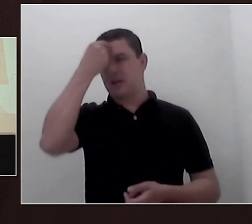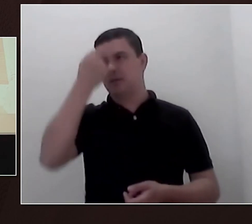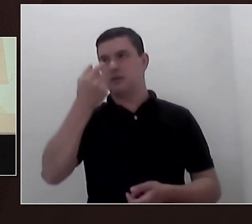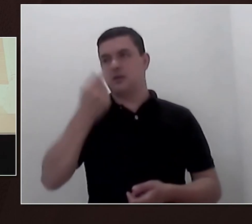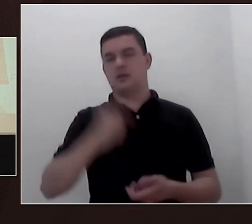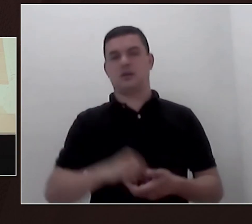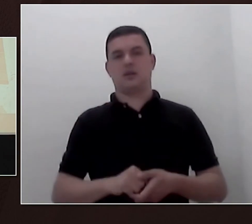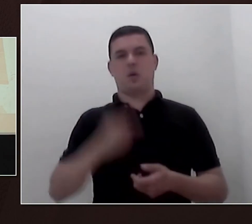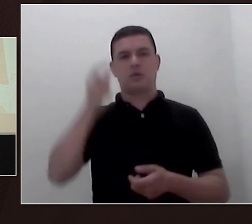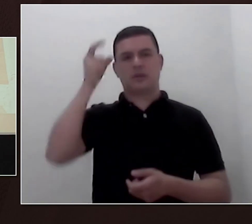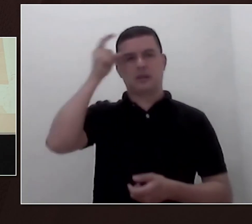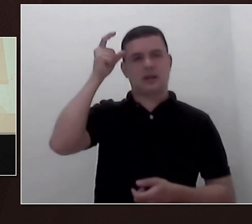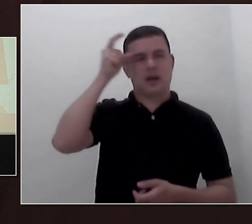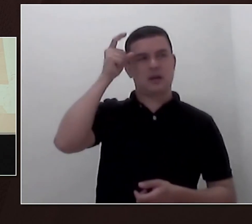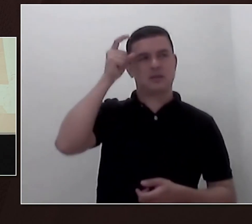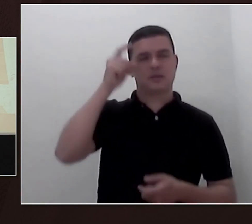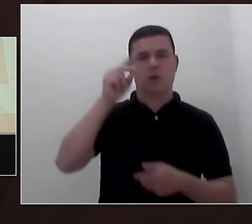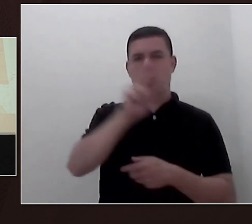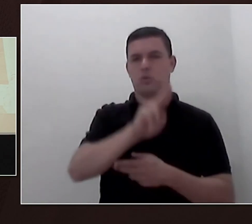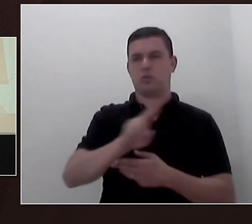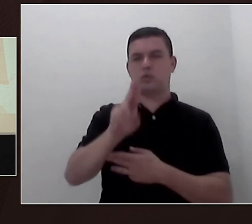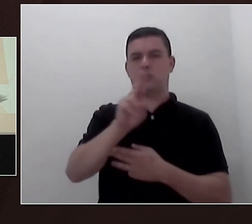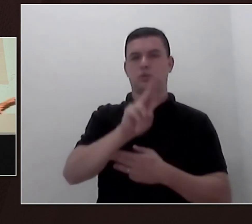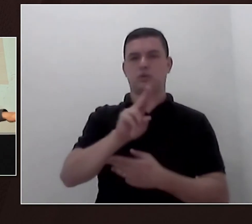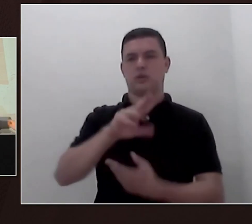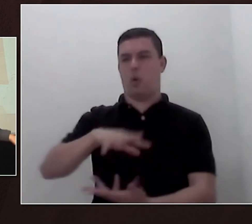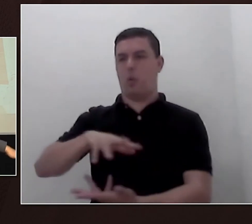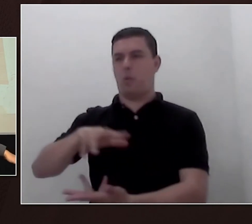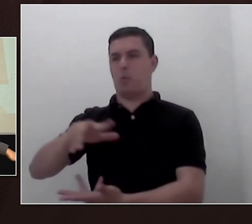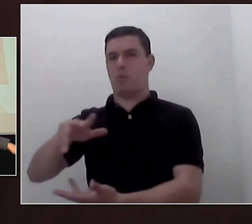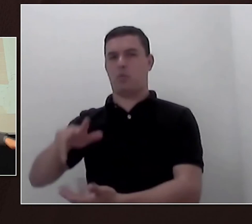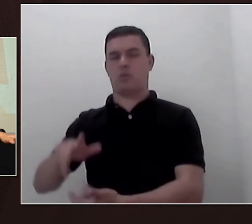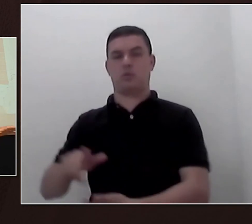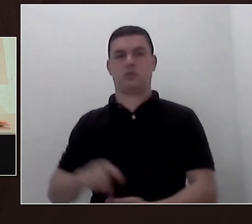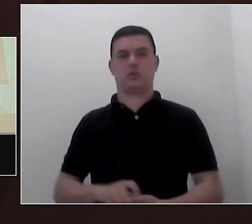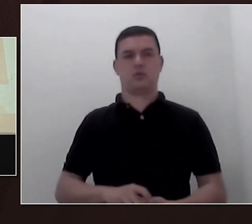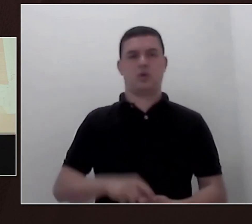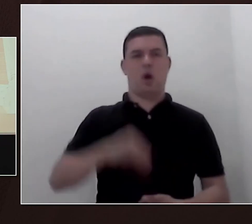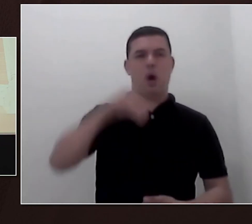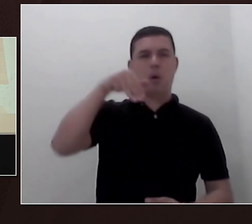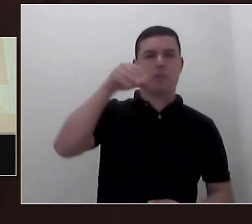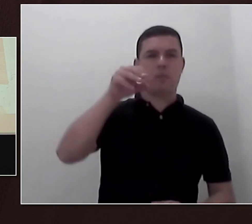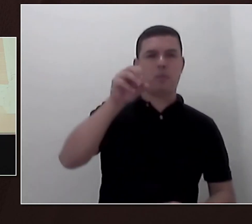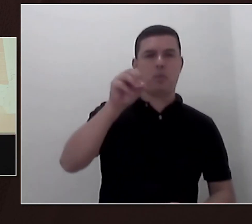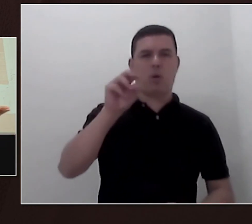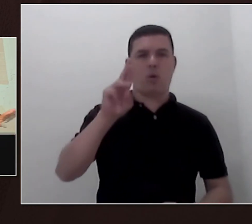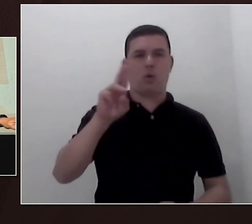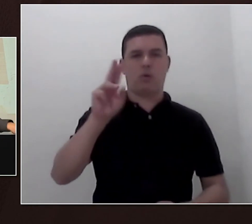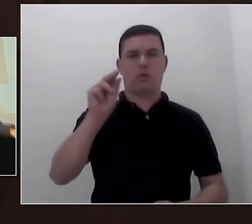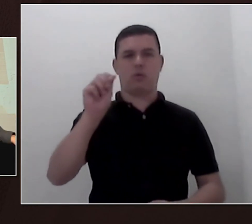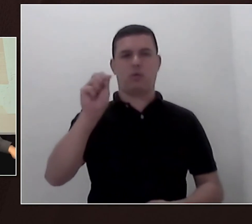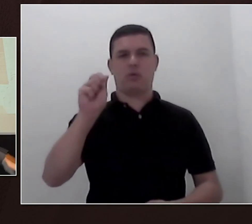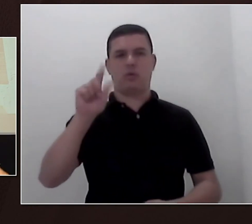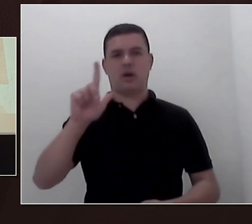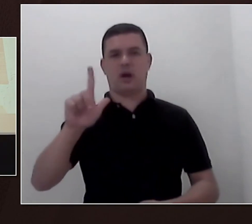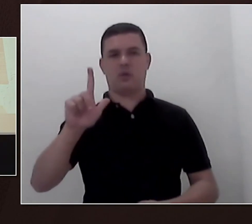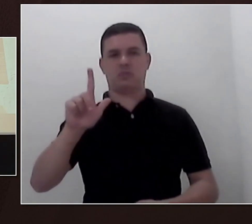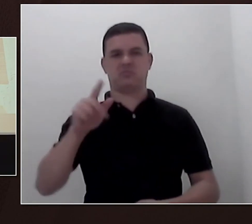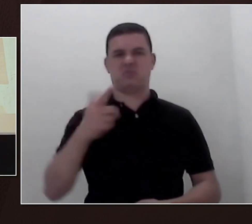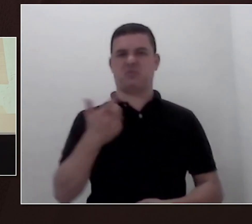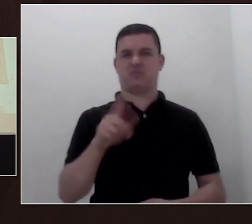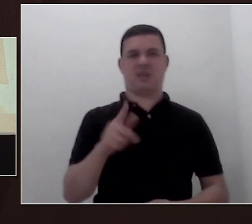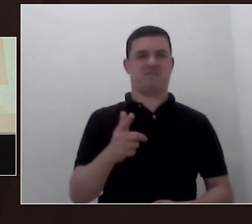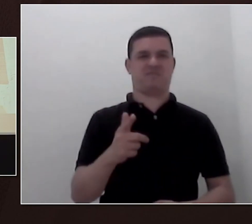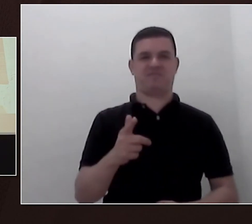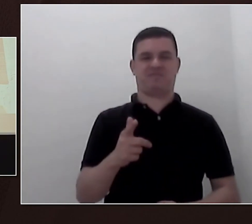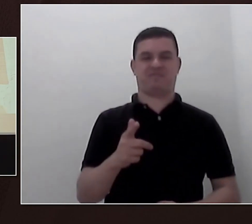já está devastando moralmente, não é isso? Daqui a pouco, irmãos,